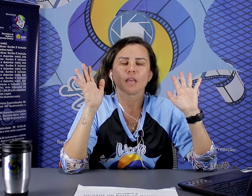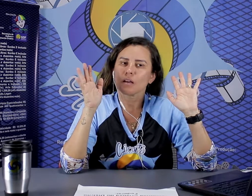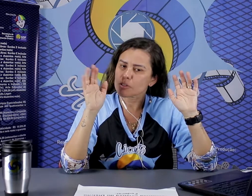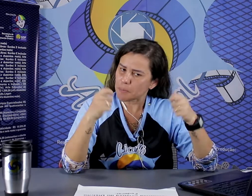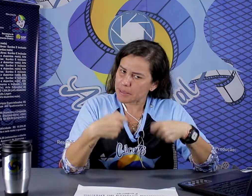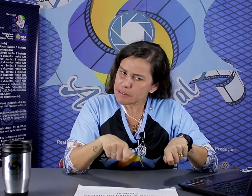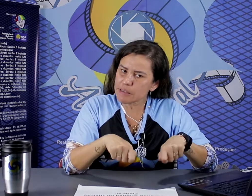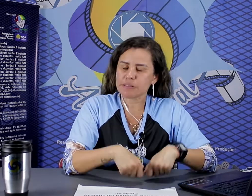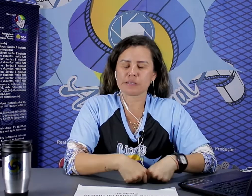Você precisa.